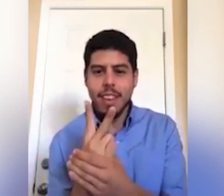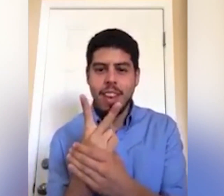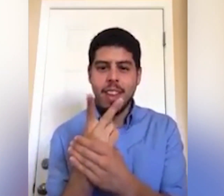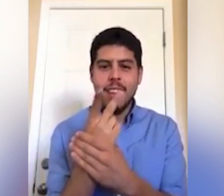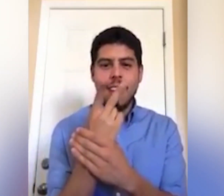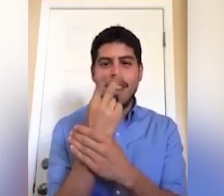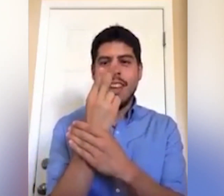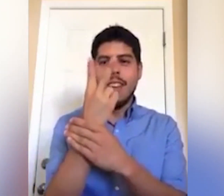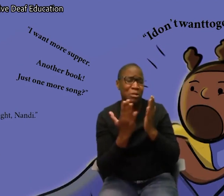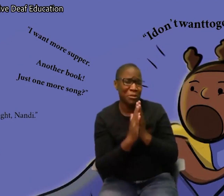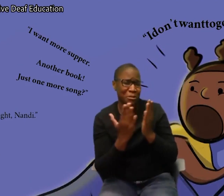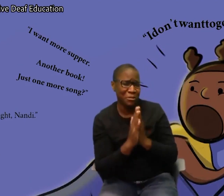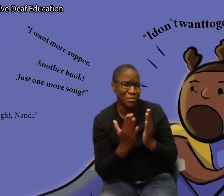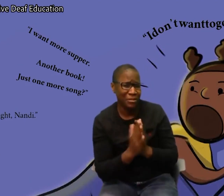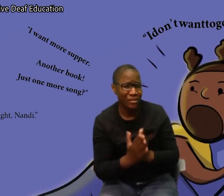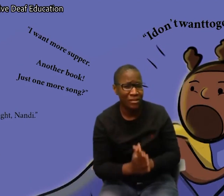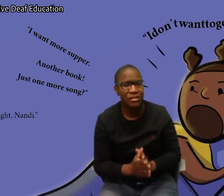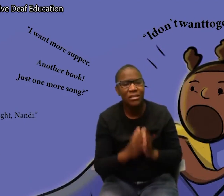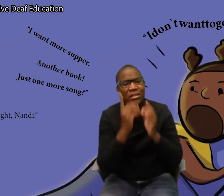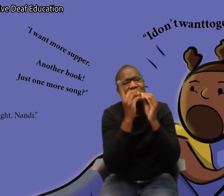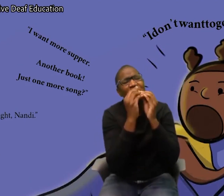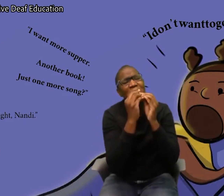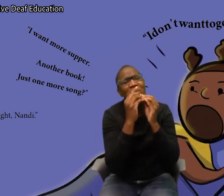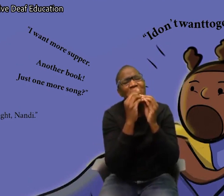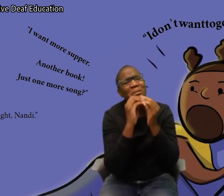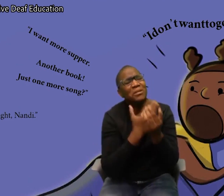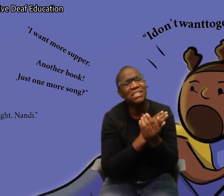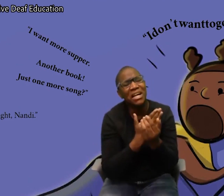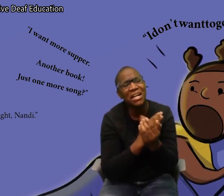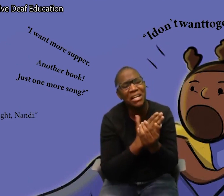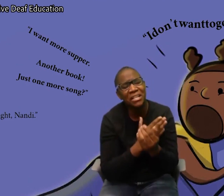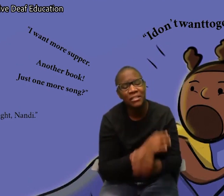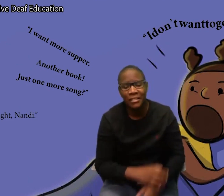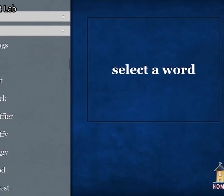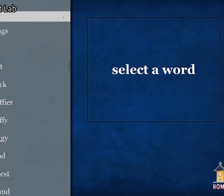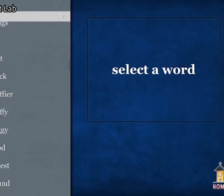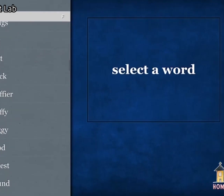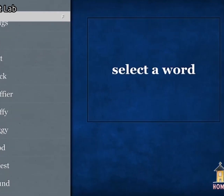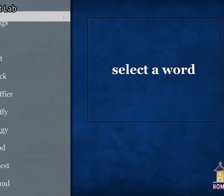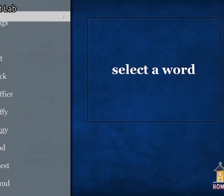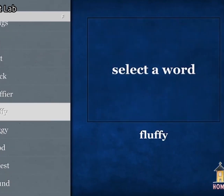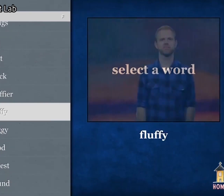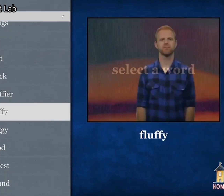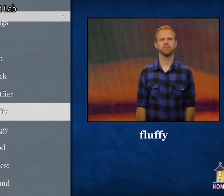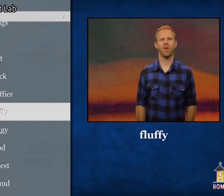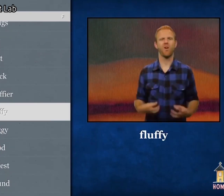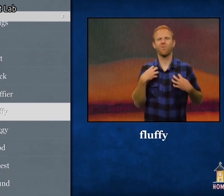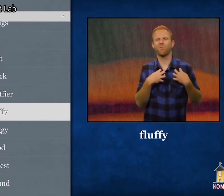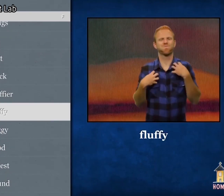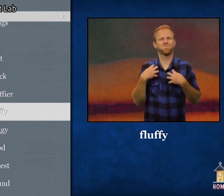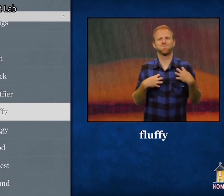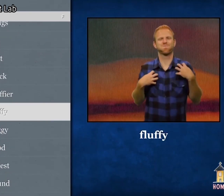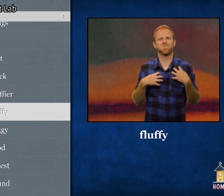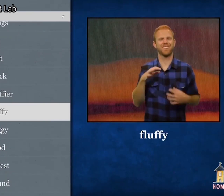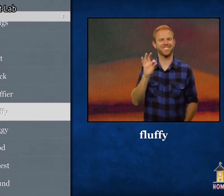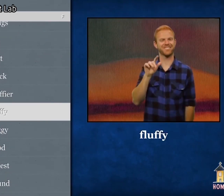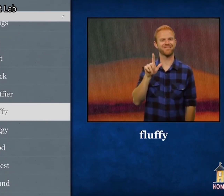مبنی 600 ویڈیوز مہیا کی ہیں، مگر ان غیر معمولی حالات میں طلباء کے لیے ابھی بہت کچھ کرنا باقی